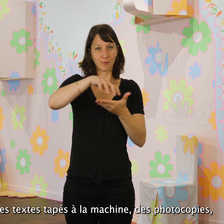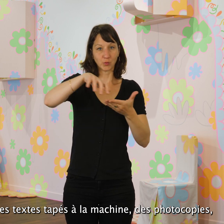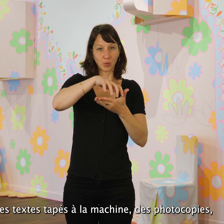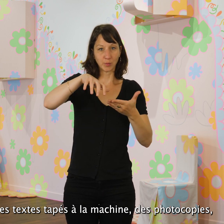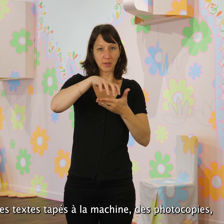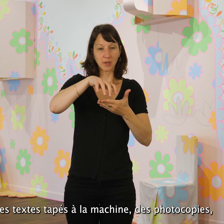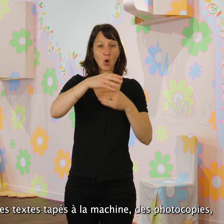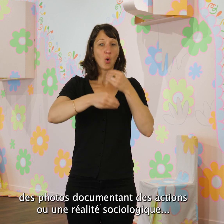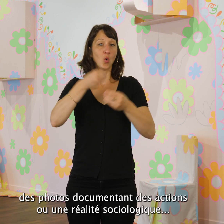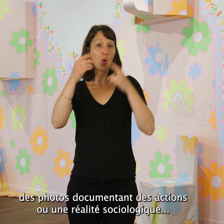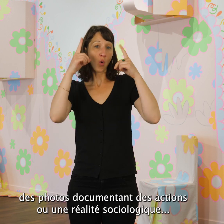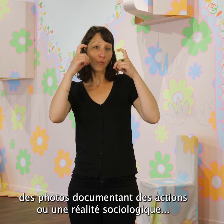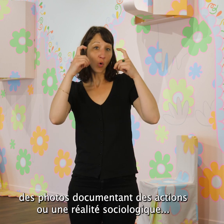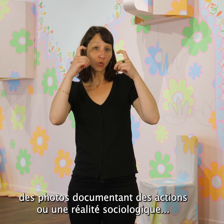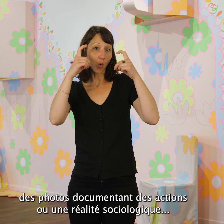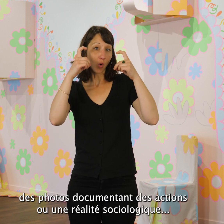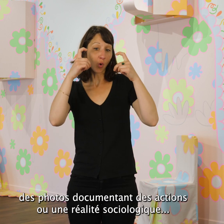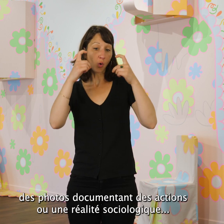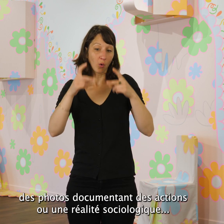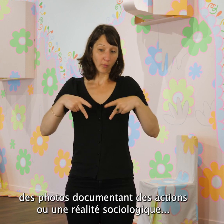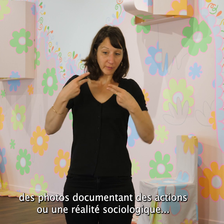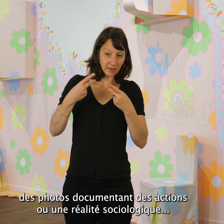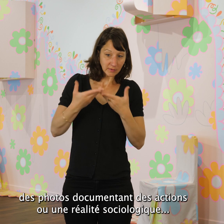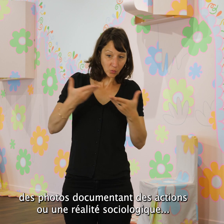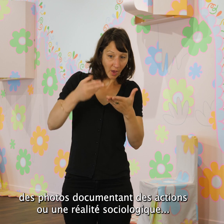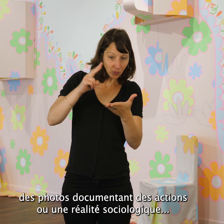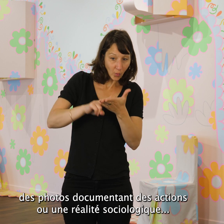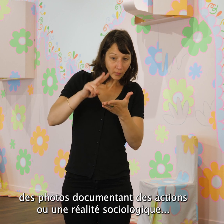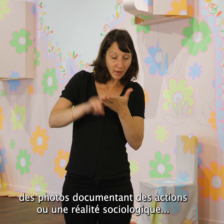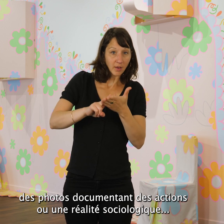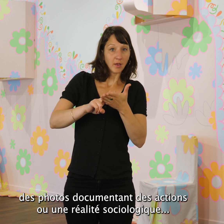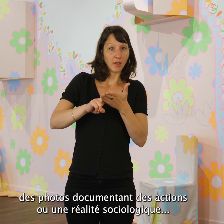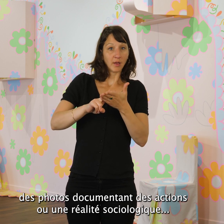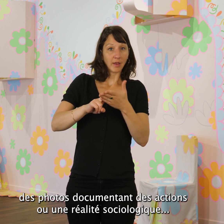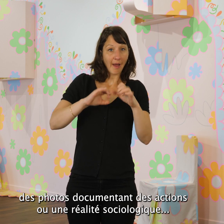des photocopies, des photos documentant des actions ou une réalité sociologique.